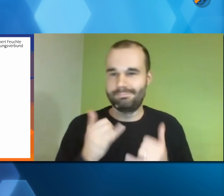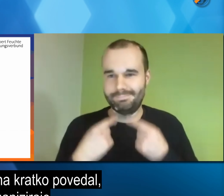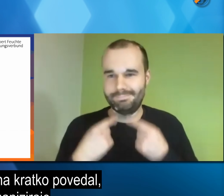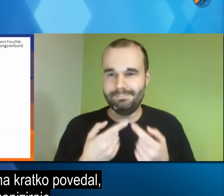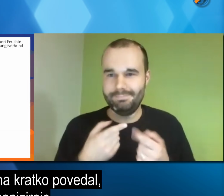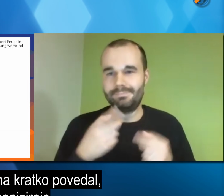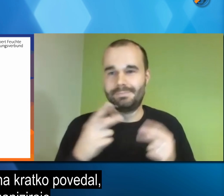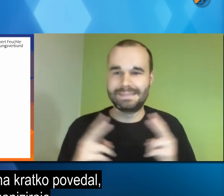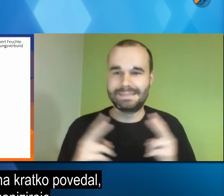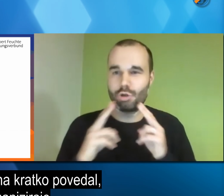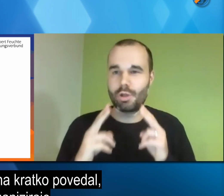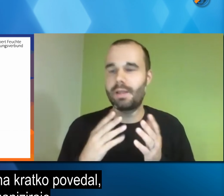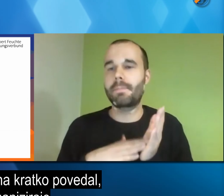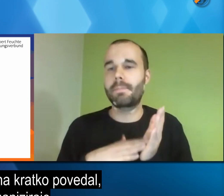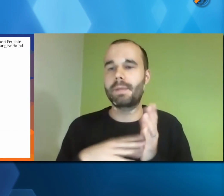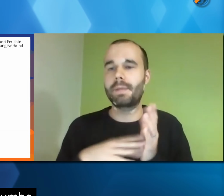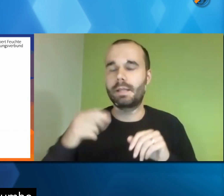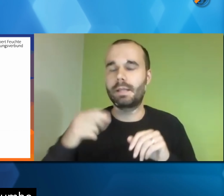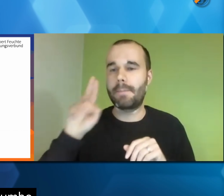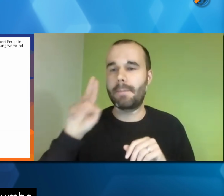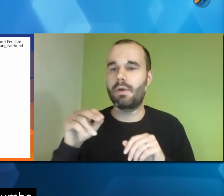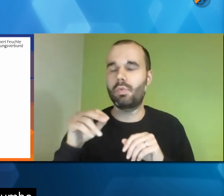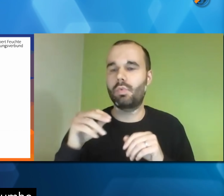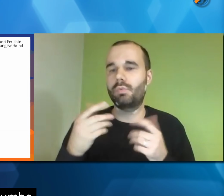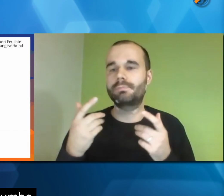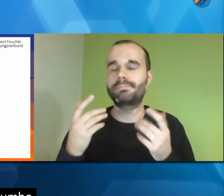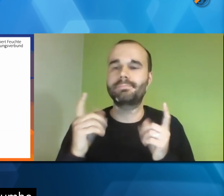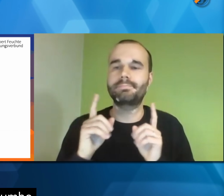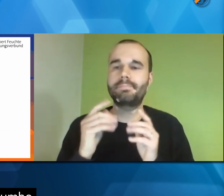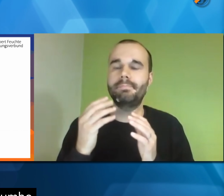Ja, to sem že na kratko povedal. Torej, organizirajo se